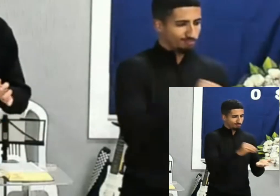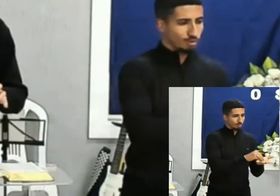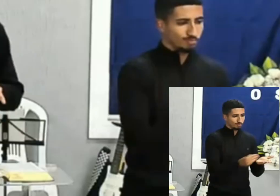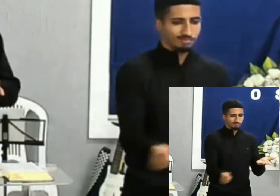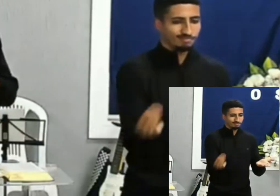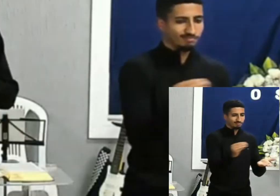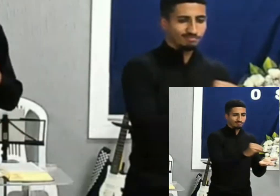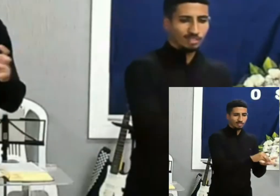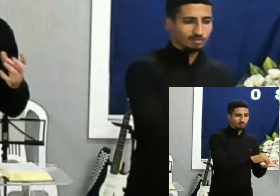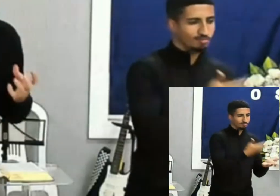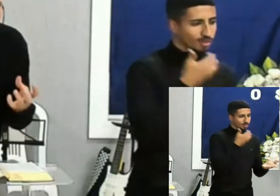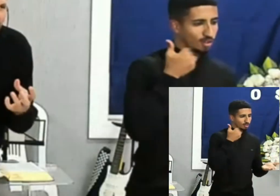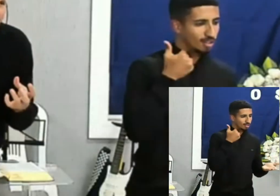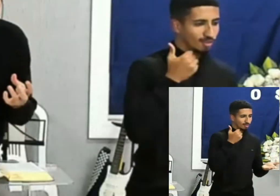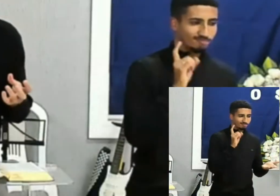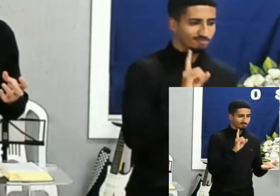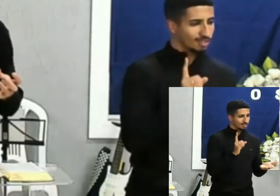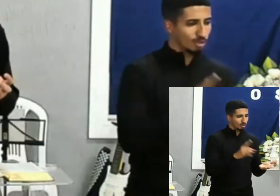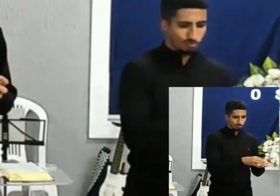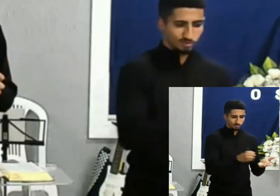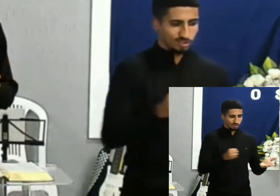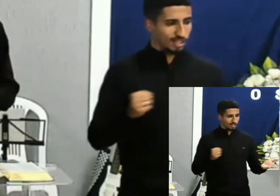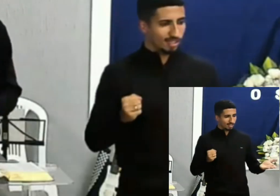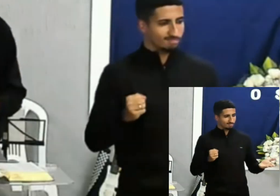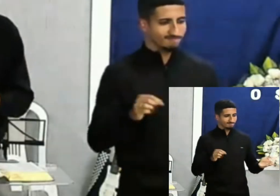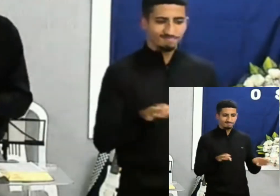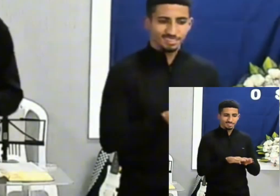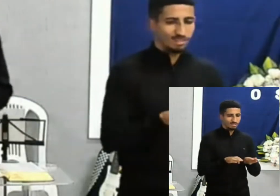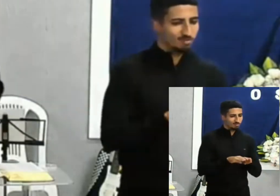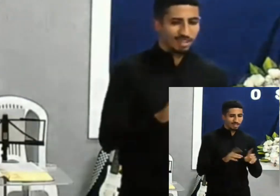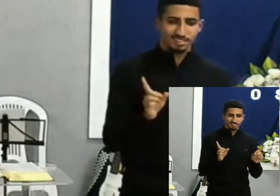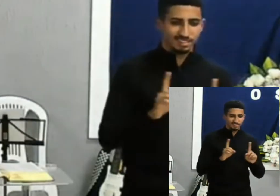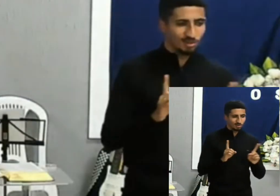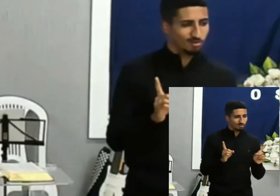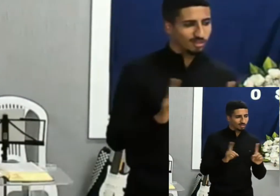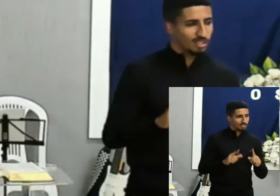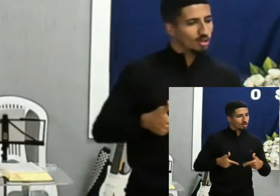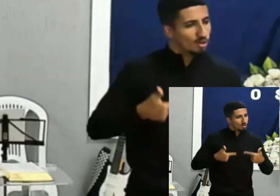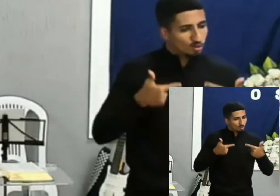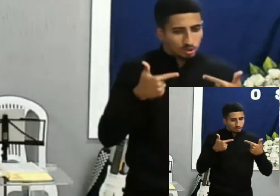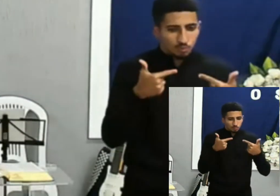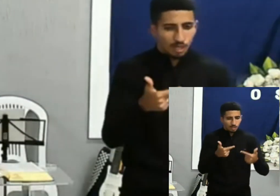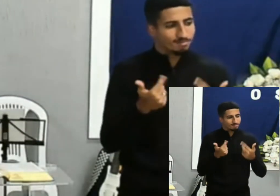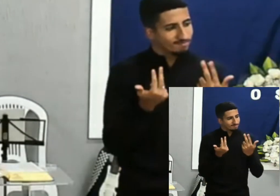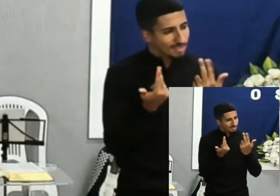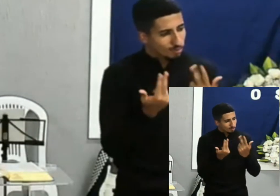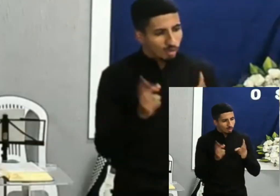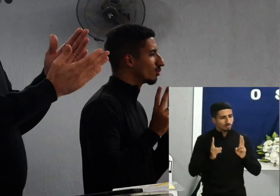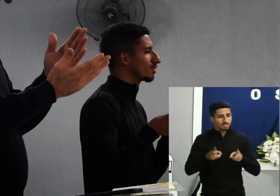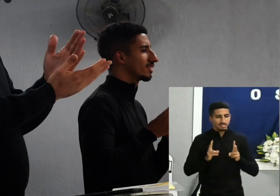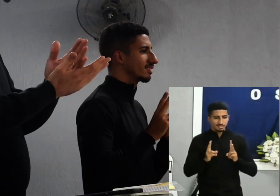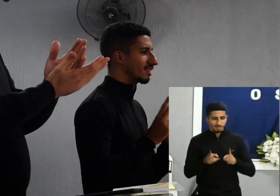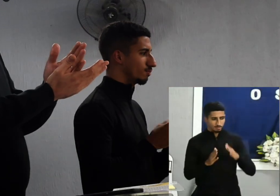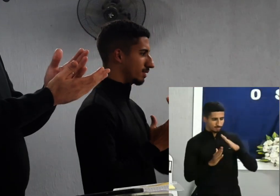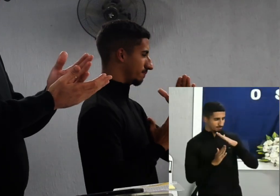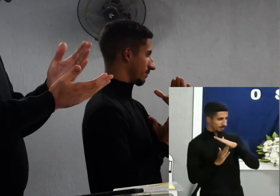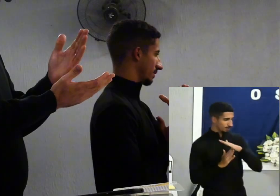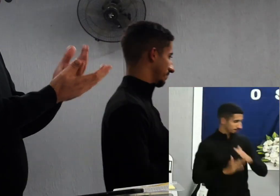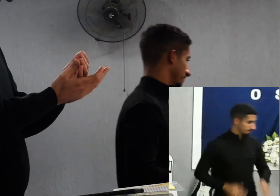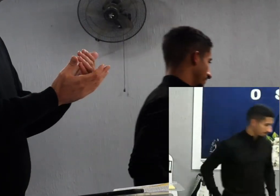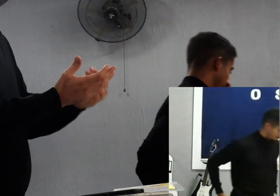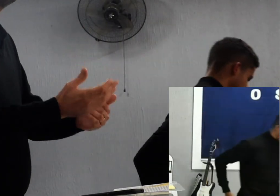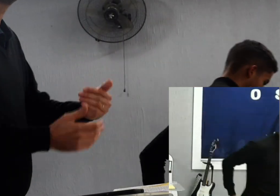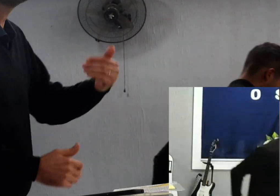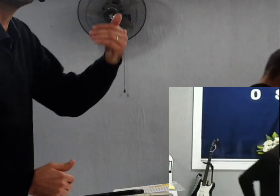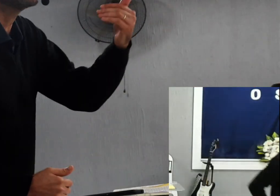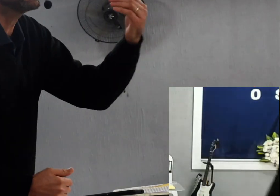tentarmos aperfeiçoar a mensagem do Evangelho para que ela caiba na preferência do ouvinte, de maneira nenhuma. Nós podemos adaptar